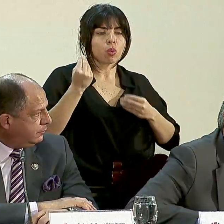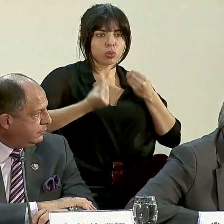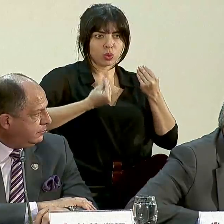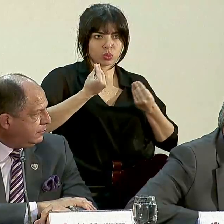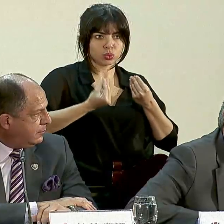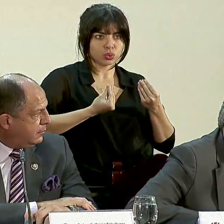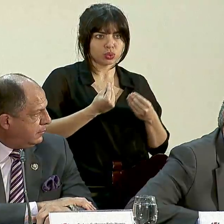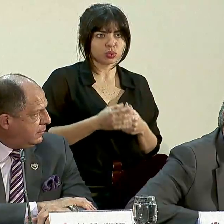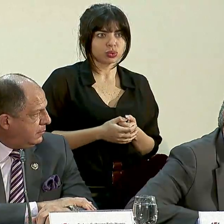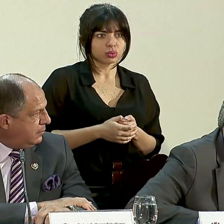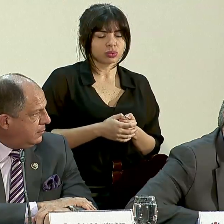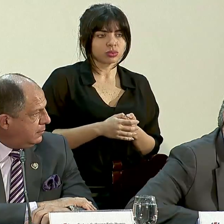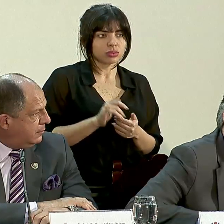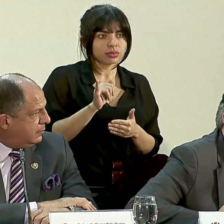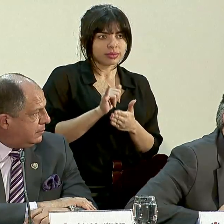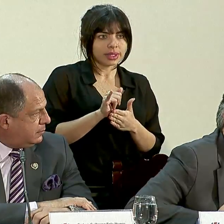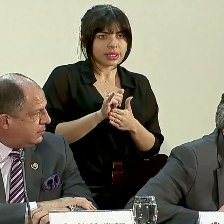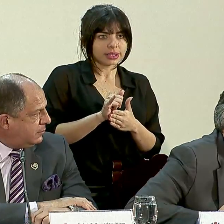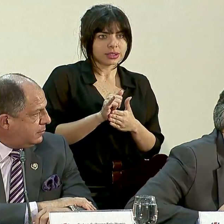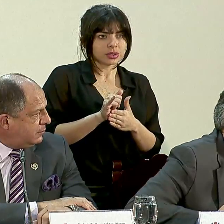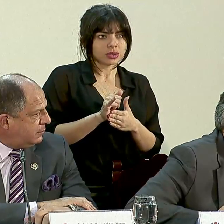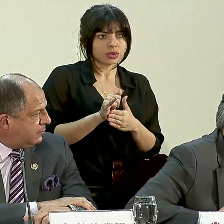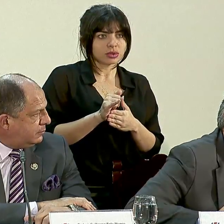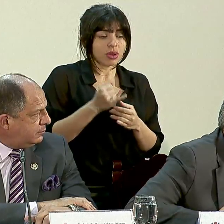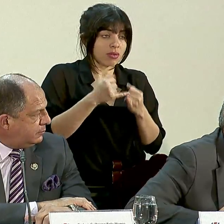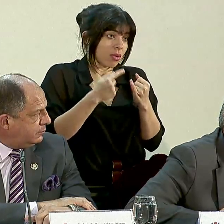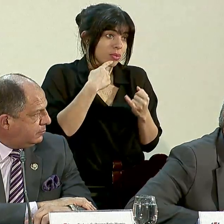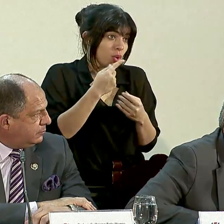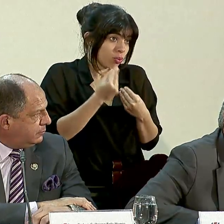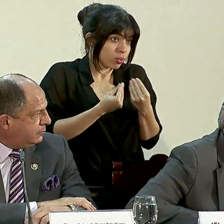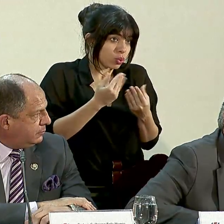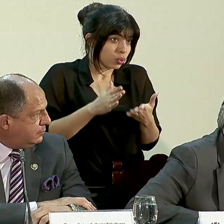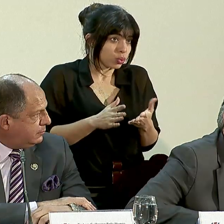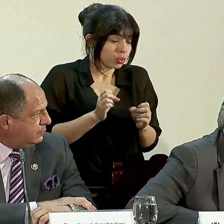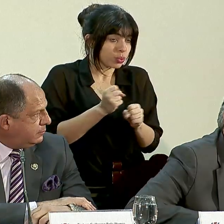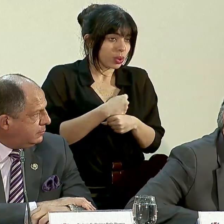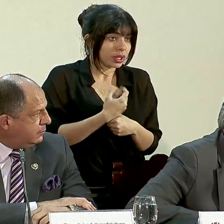producir esos, al final voy a decir, los productos.